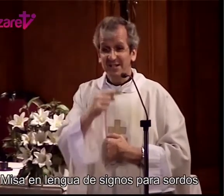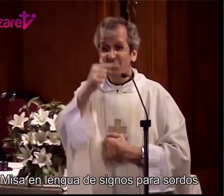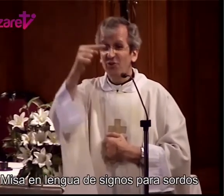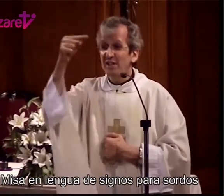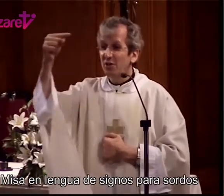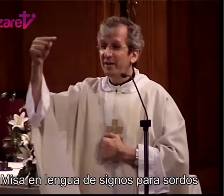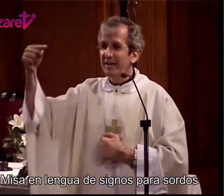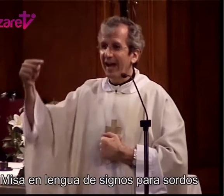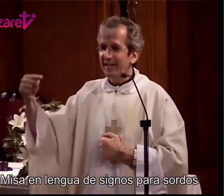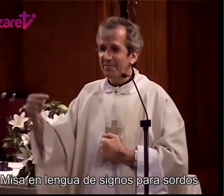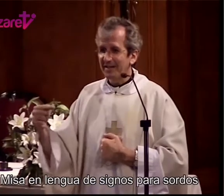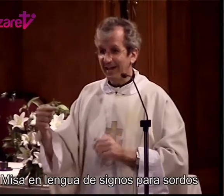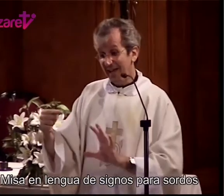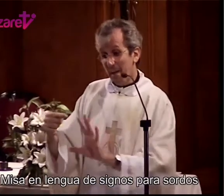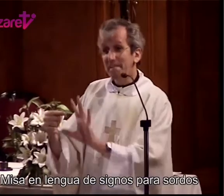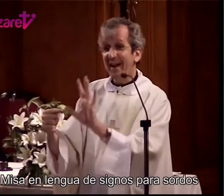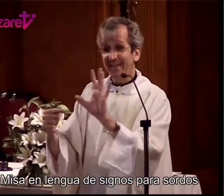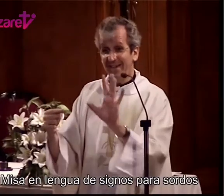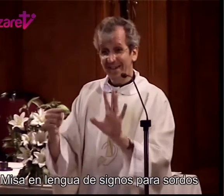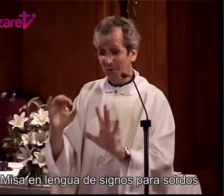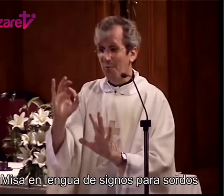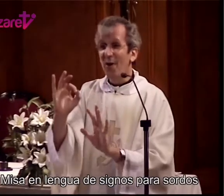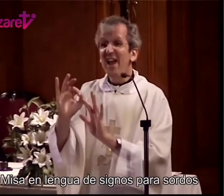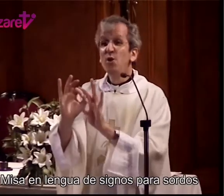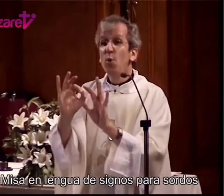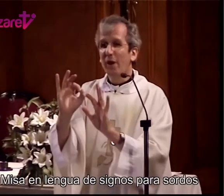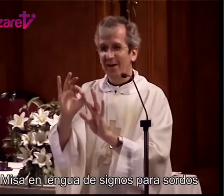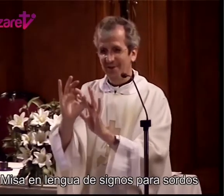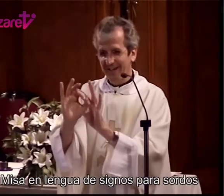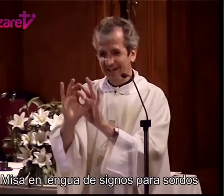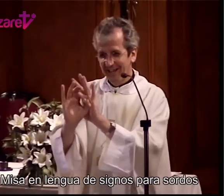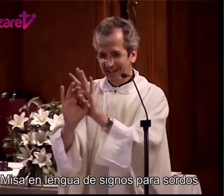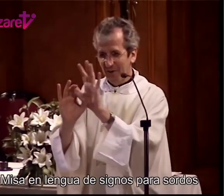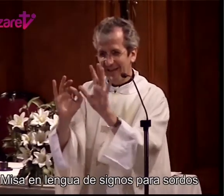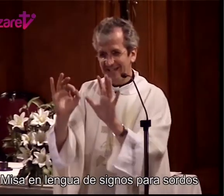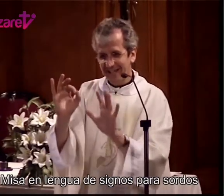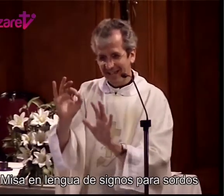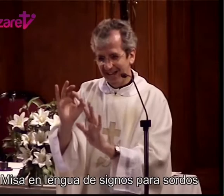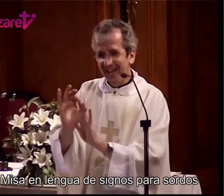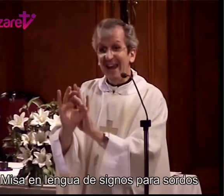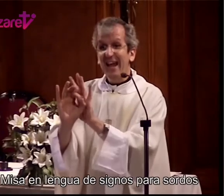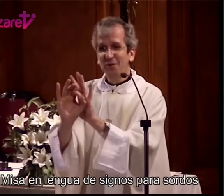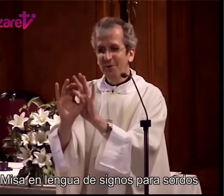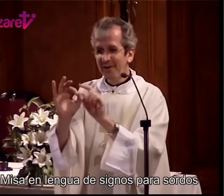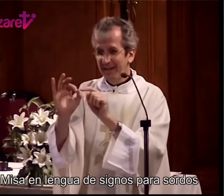todas son negativas. ¿Eh? Parece como el núcleo, ¿eh?, de lo que es el átomo, que